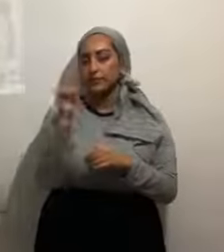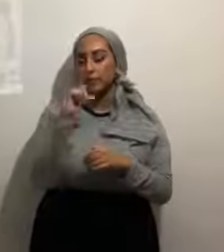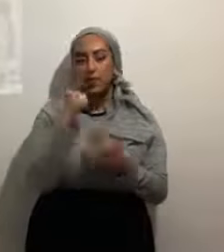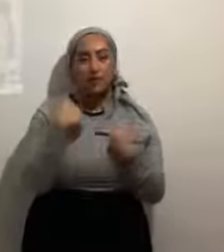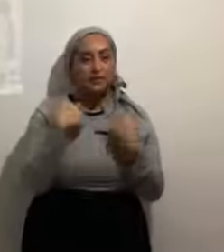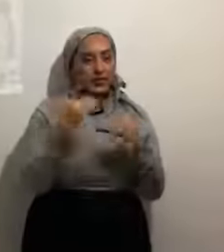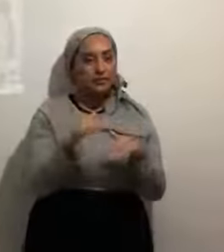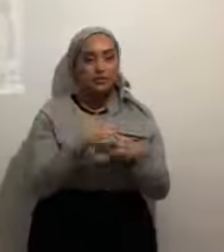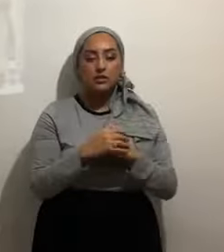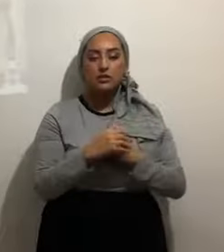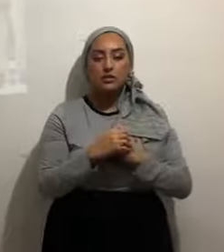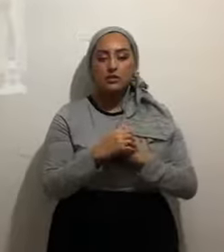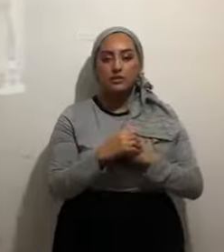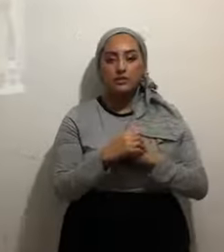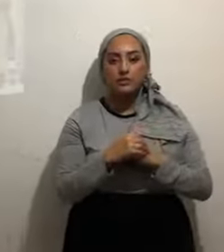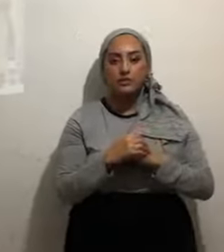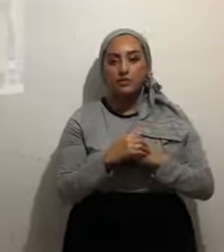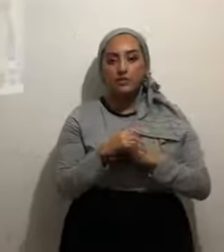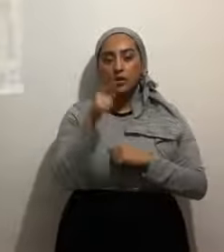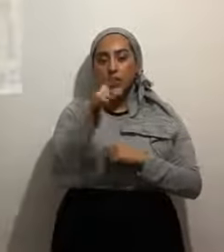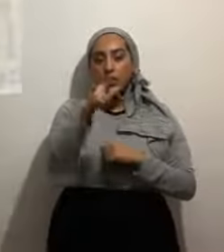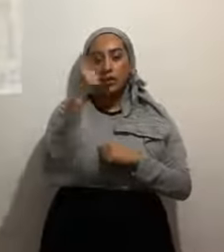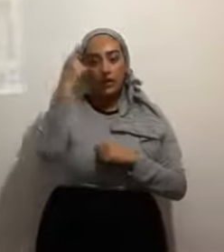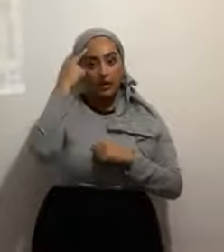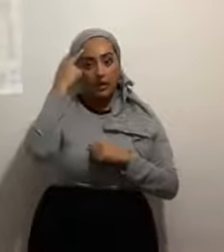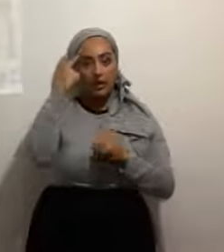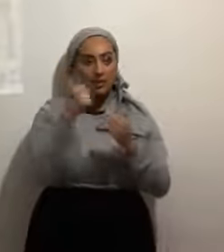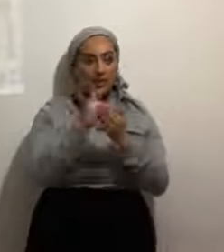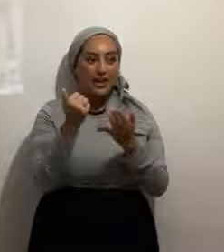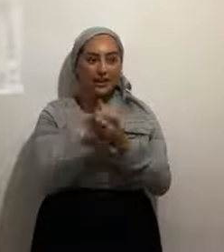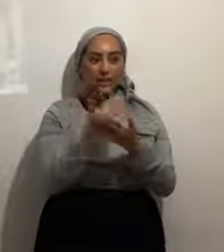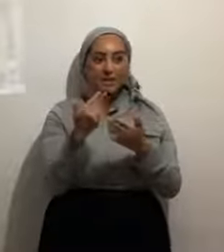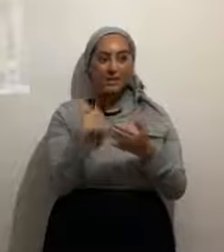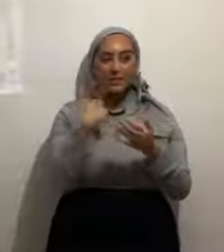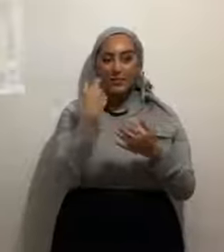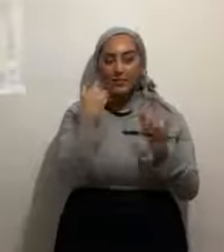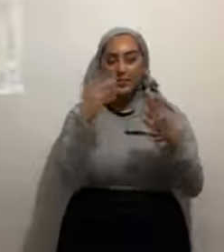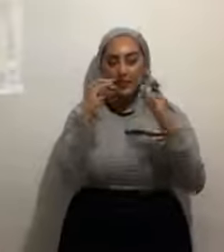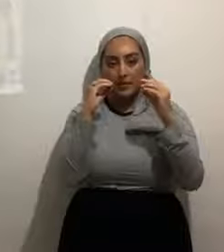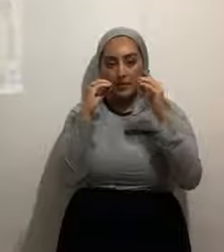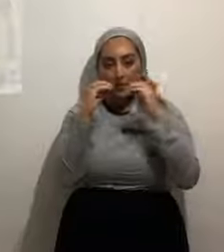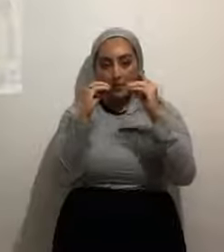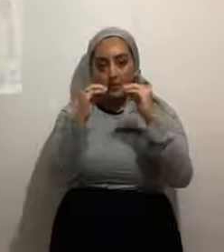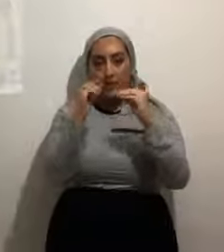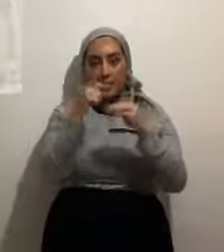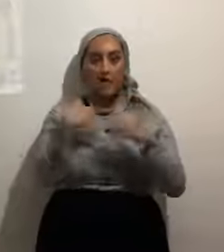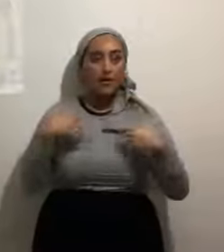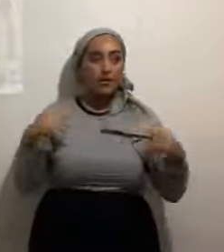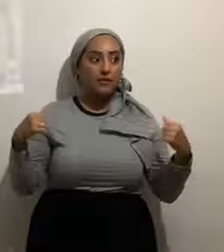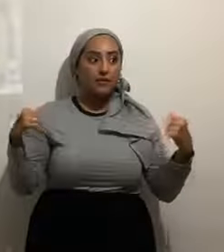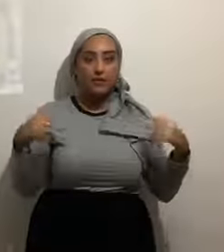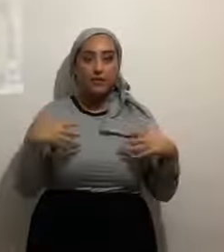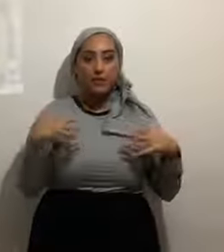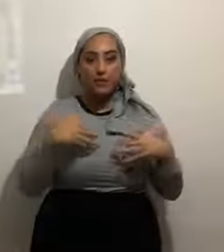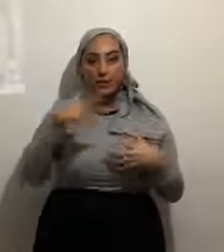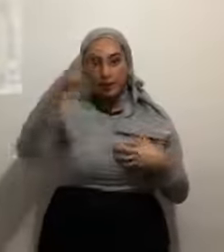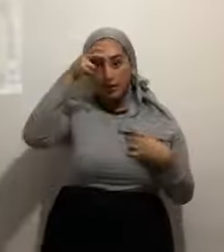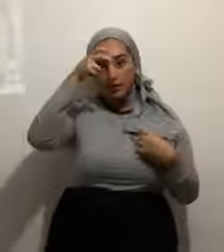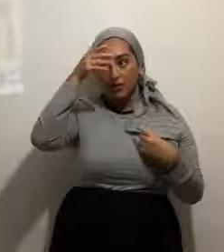límites. ¿Tú crees, con todo lo que yo te acabo de explicar, le vas a tener miedo a la bestia? ¿Y a su